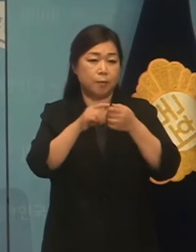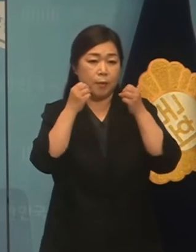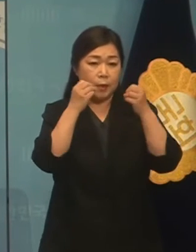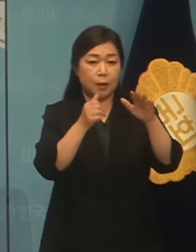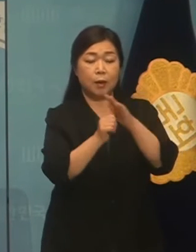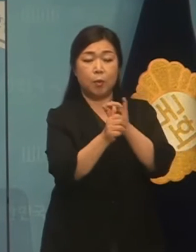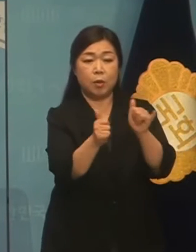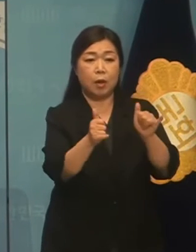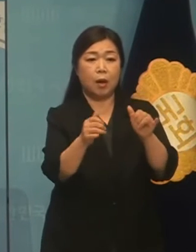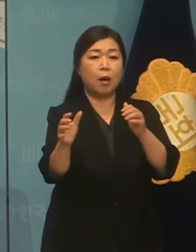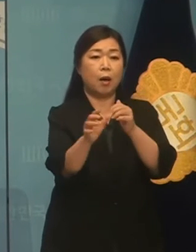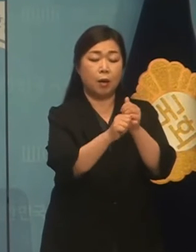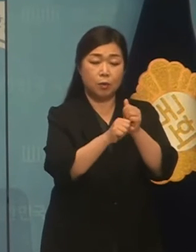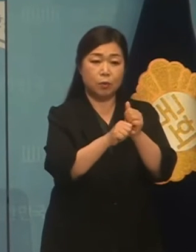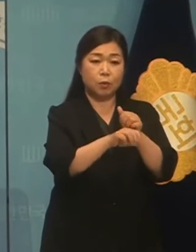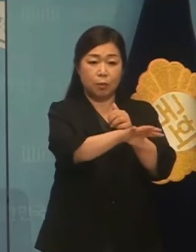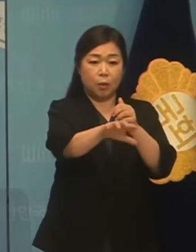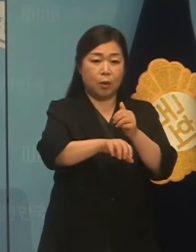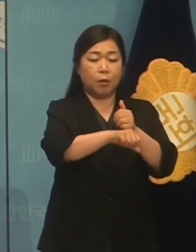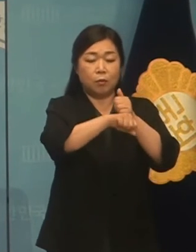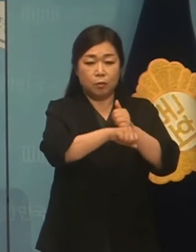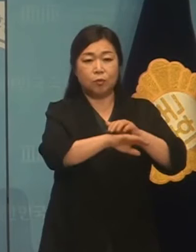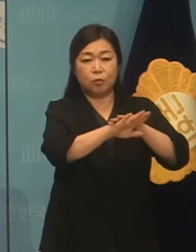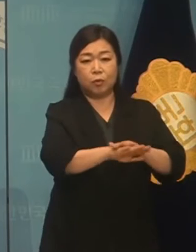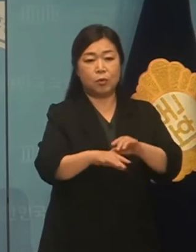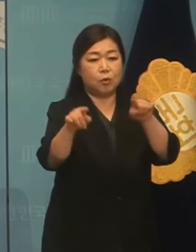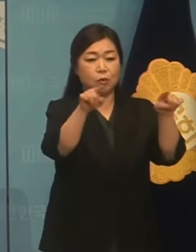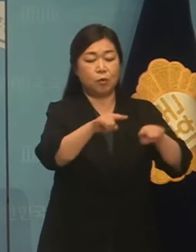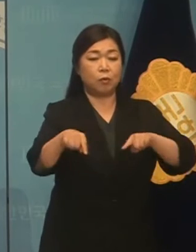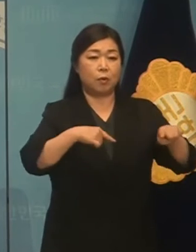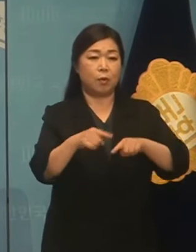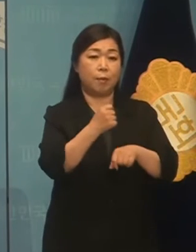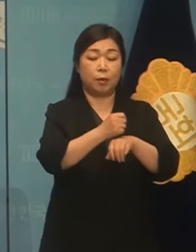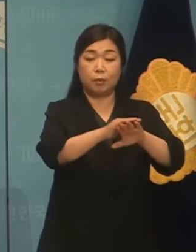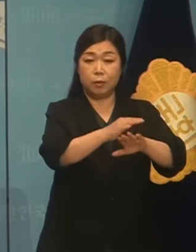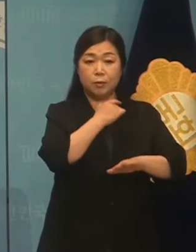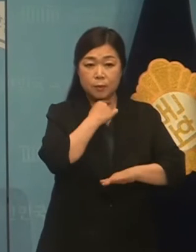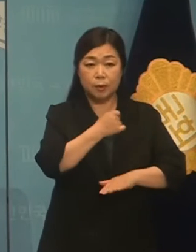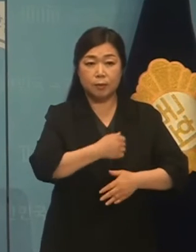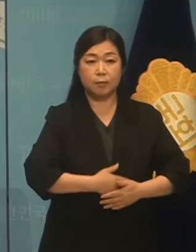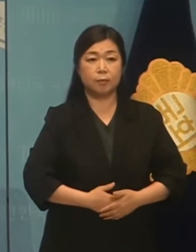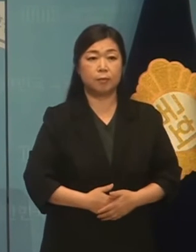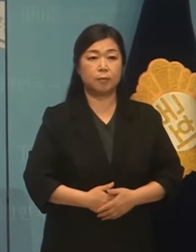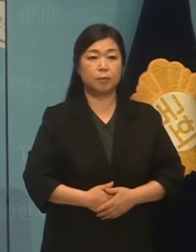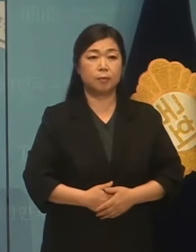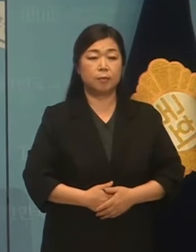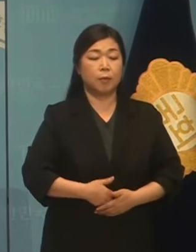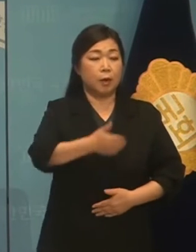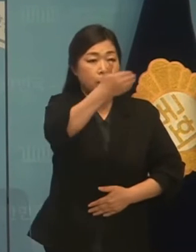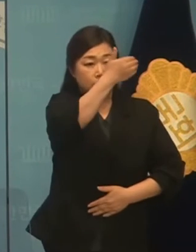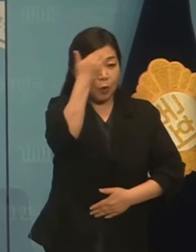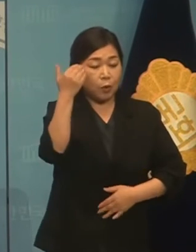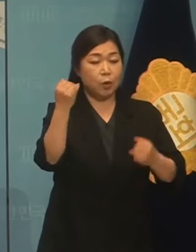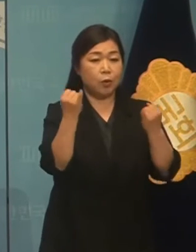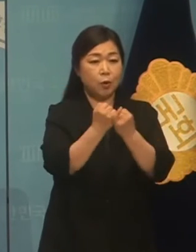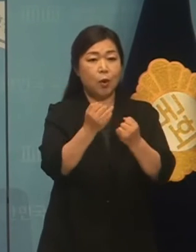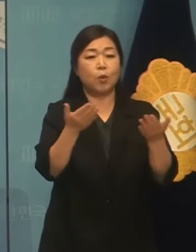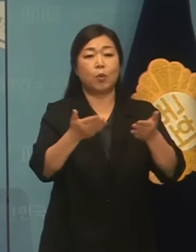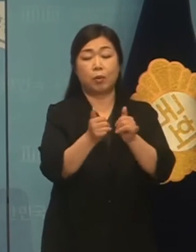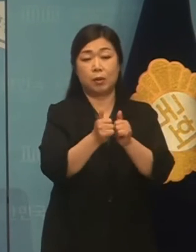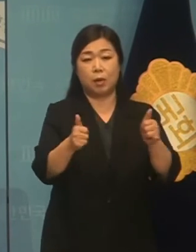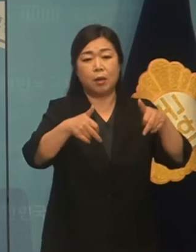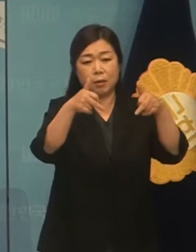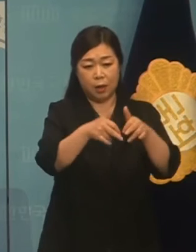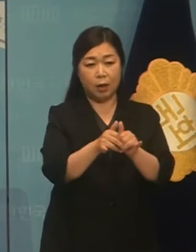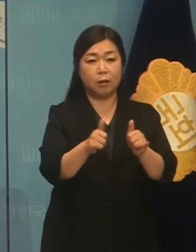대표자를 확보한 명실상부한 전국 정당을 만들 것입니다. 청년, 여성,